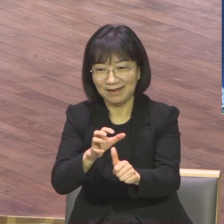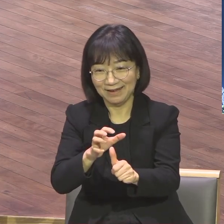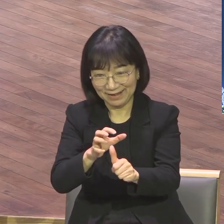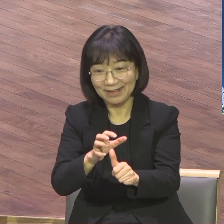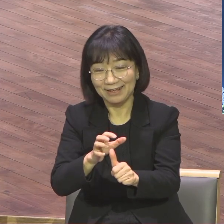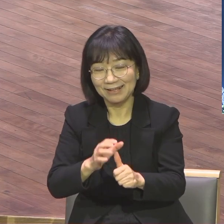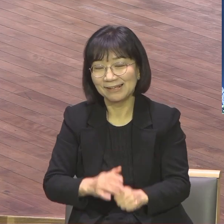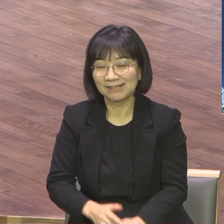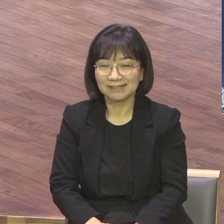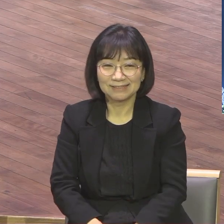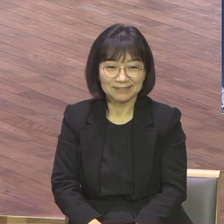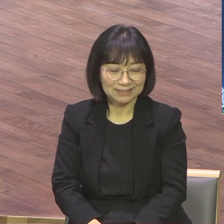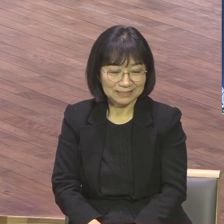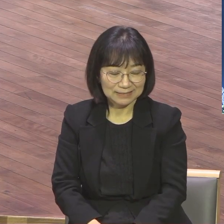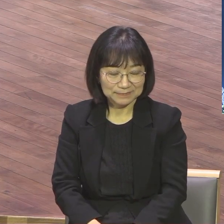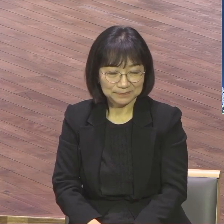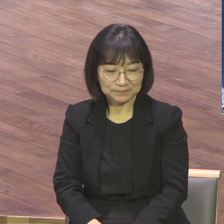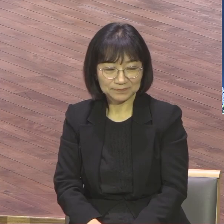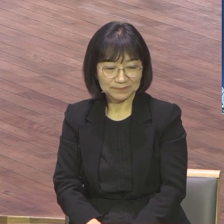예수님께서 주셨습니다.